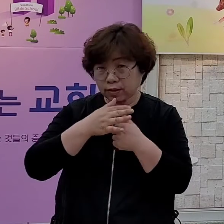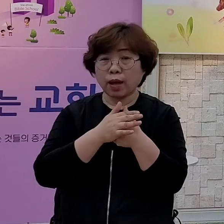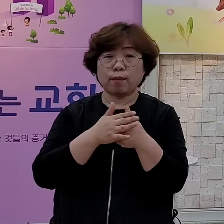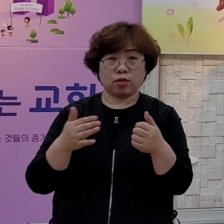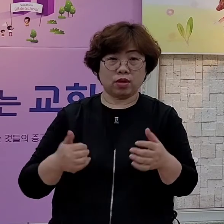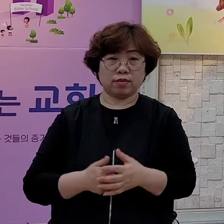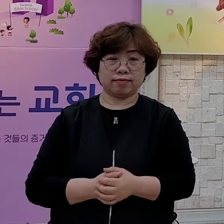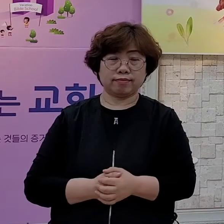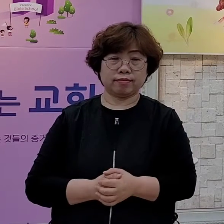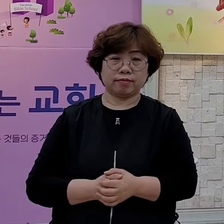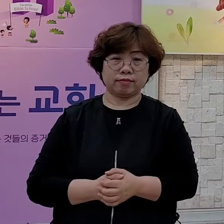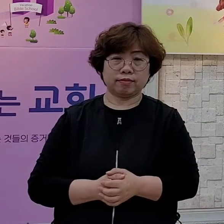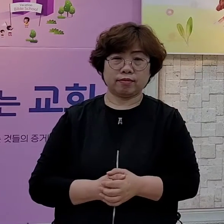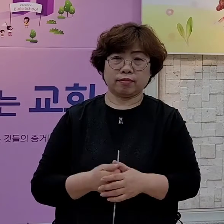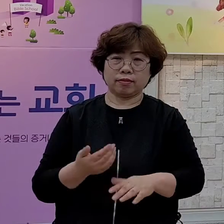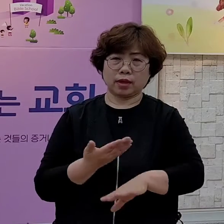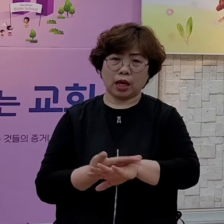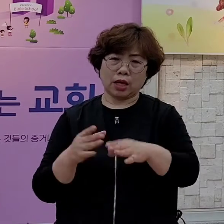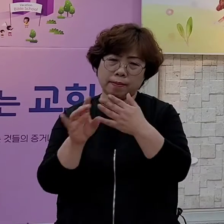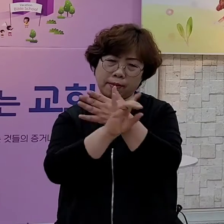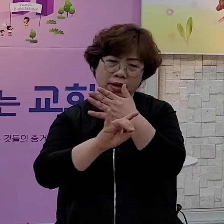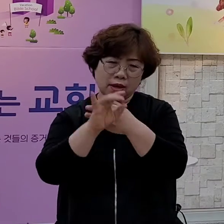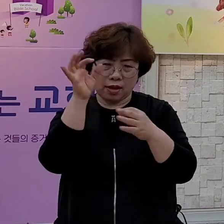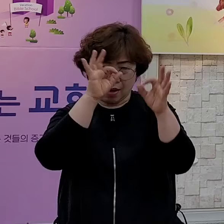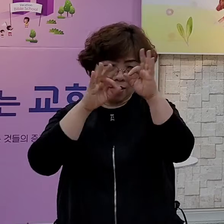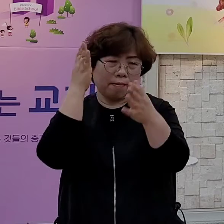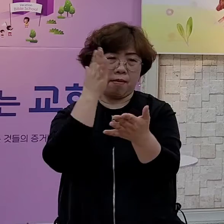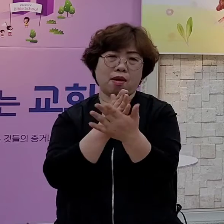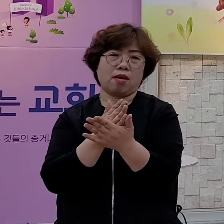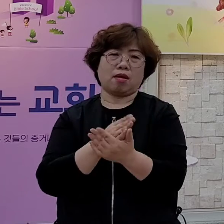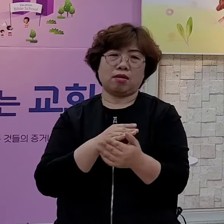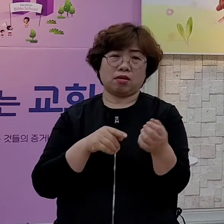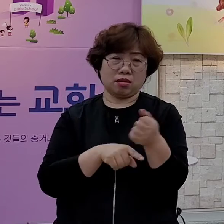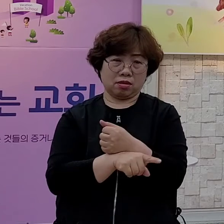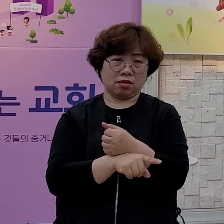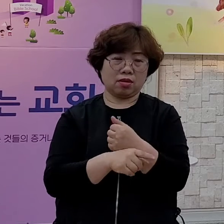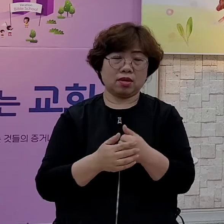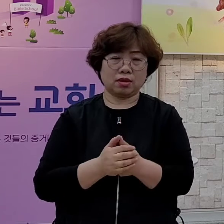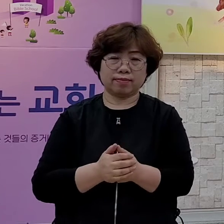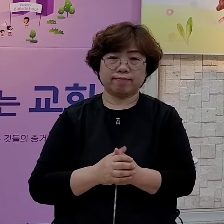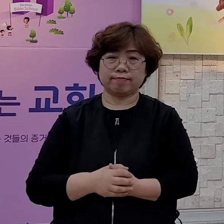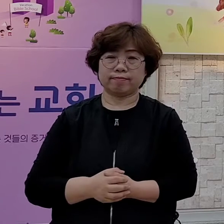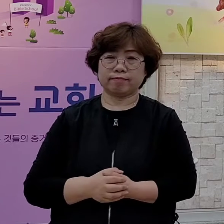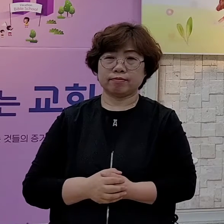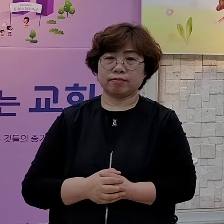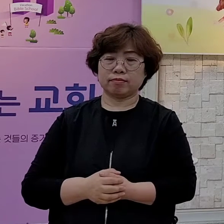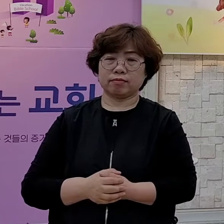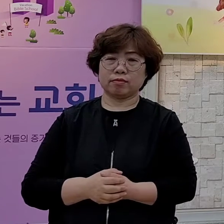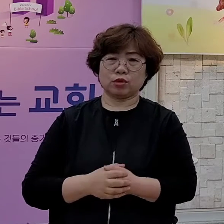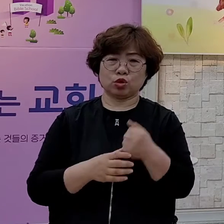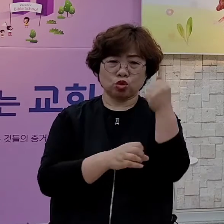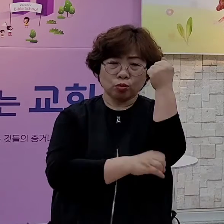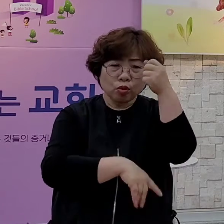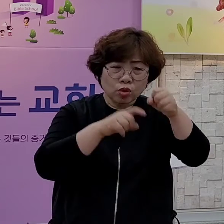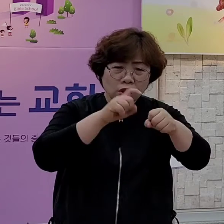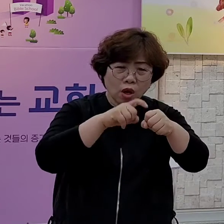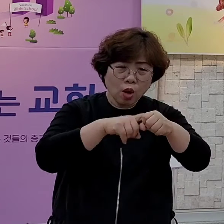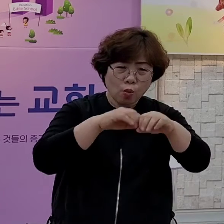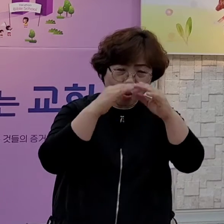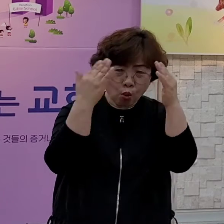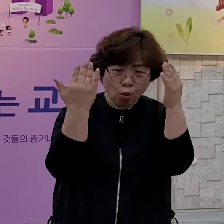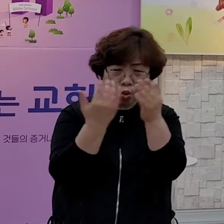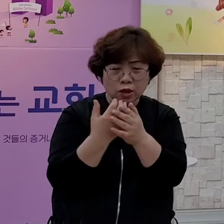즉 어떤 다른 핑계를 대지 말라는 거예요. 이 말에 핑계 없고 근본적으로 모든 책임이